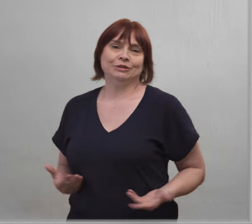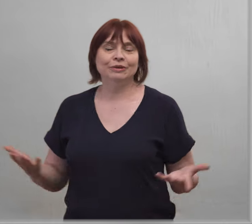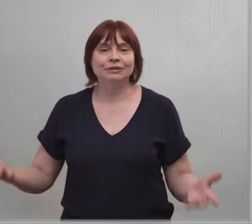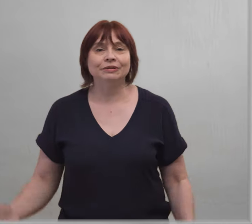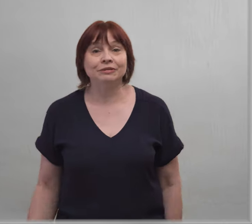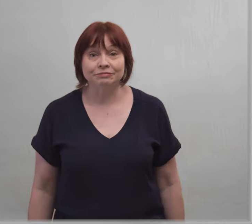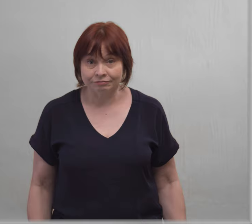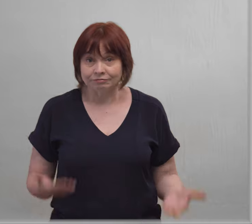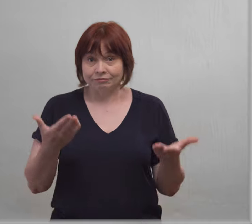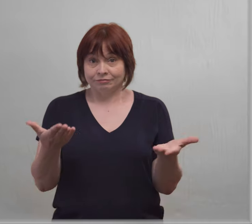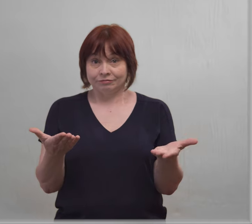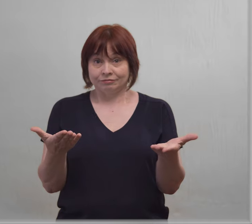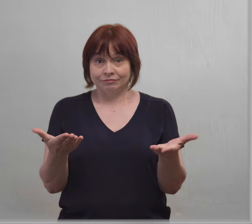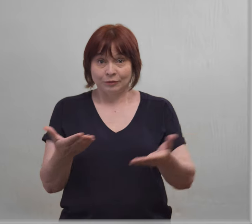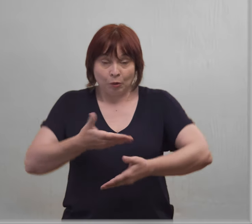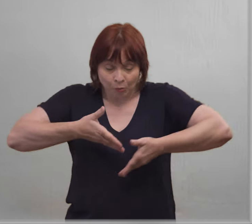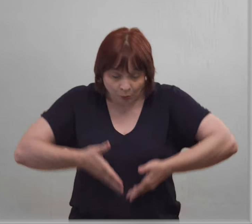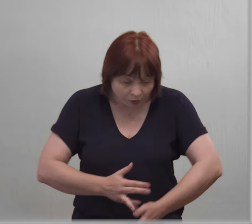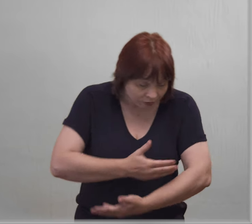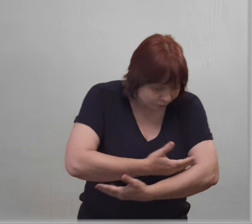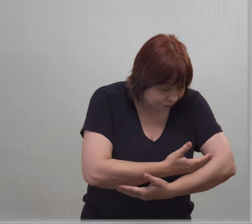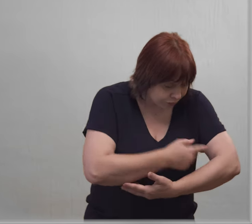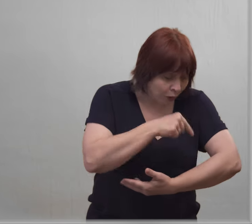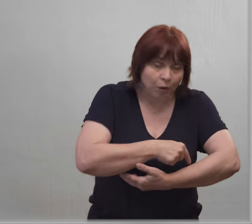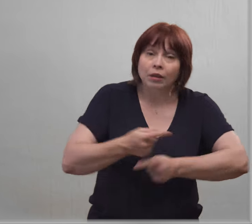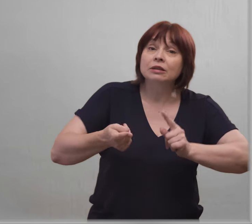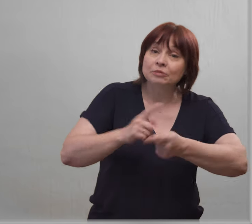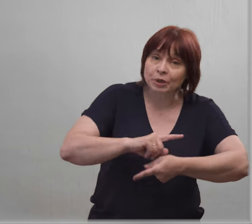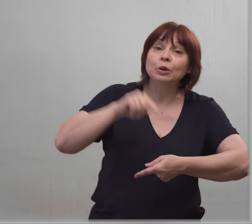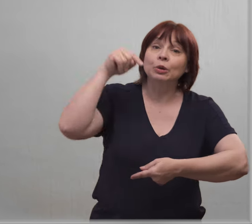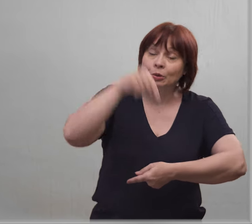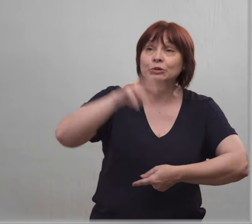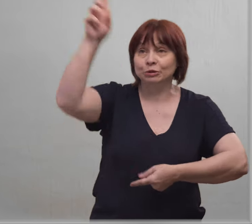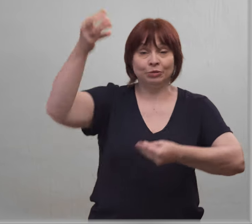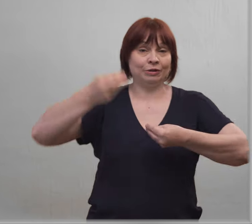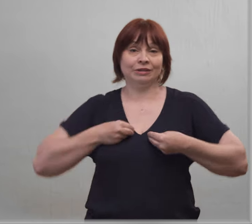сделали? Мы преобразили то, что нам было дано.